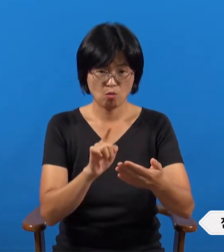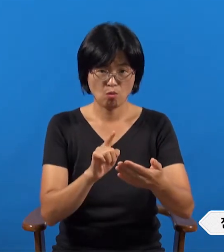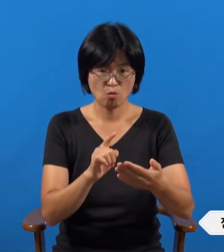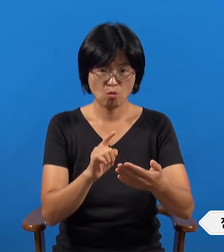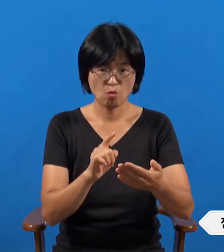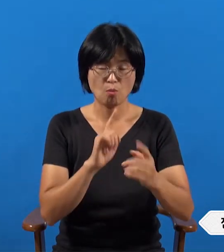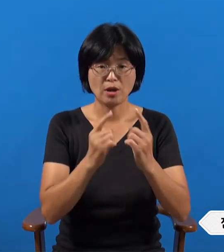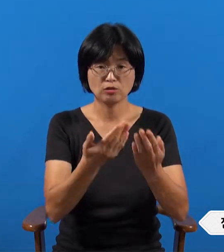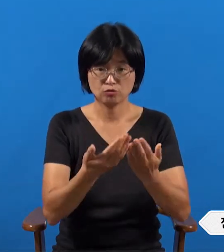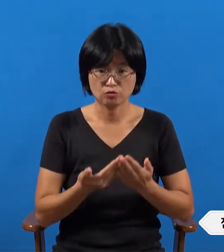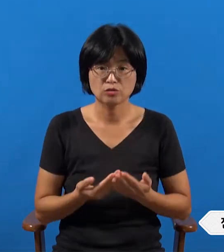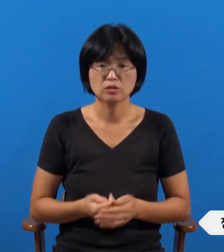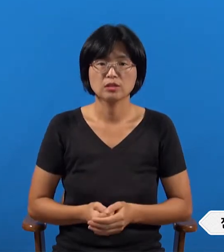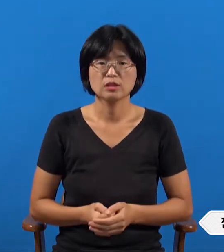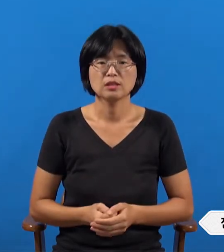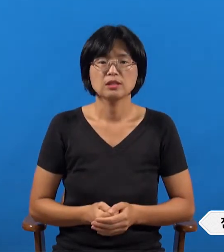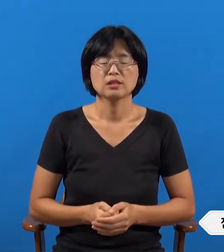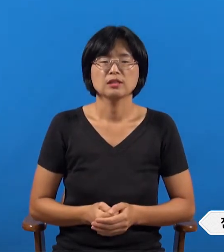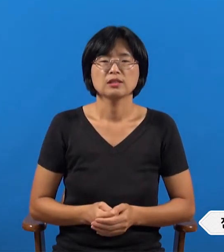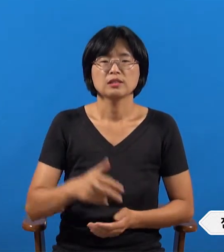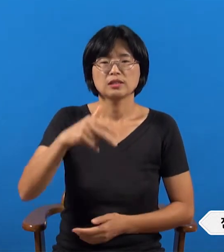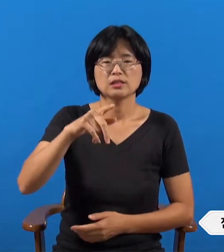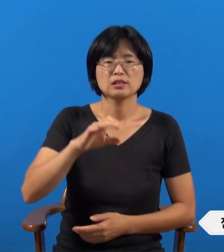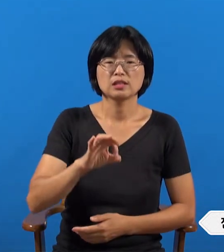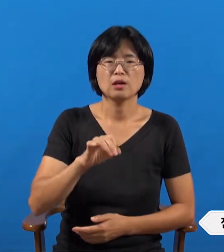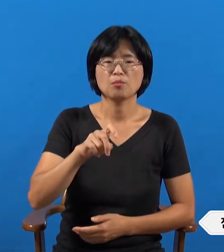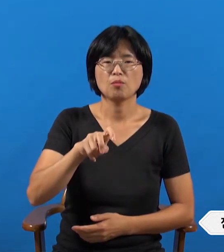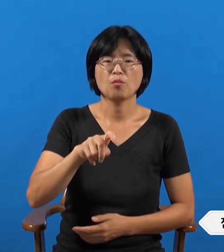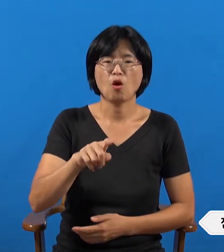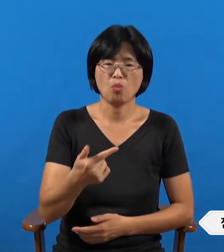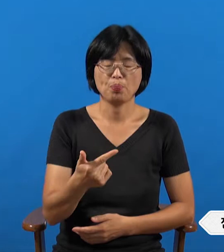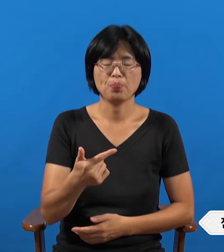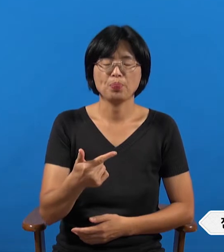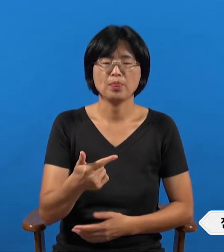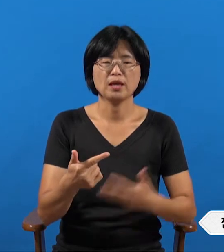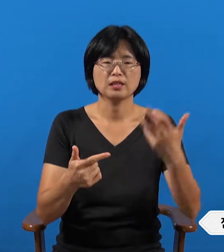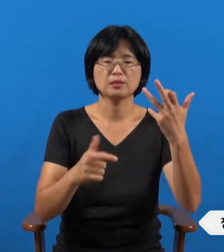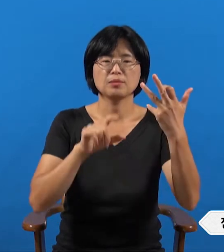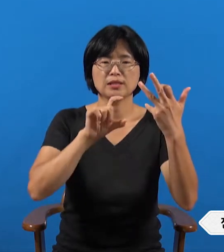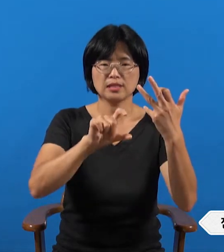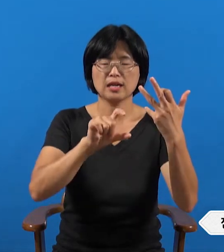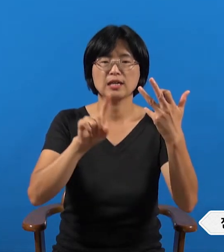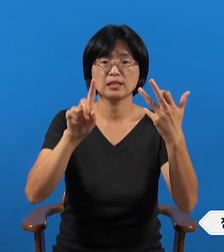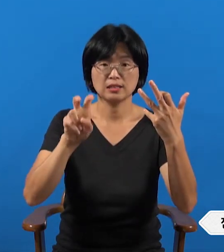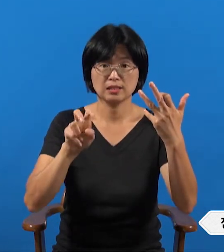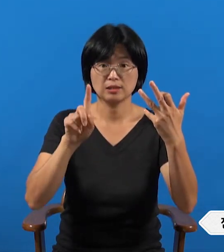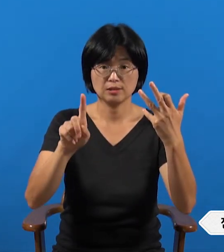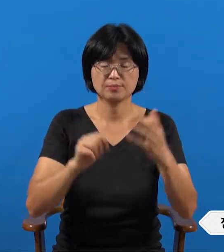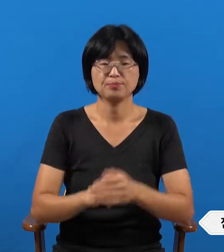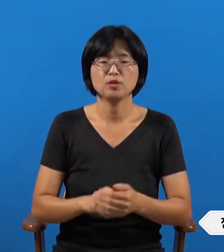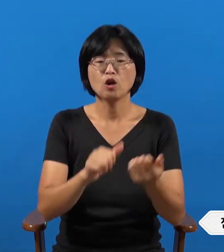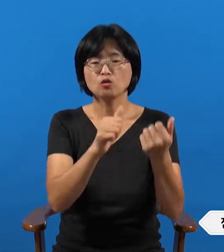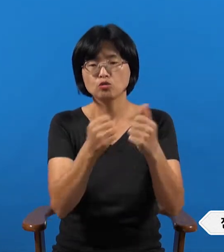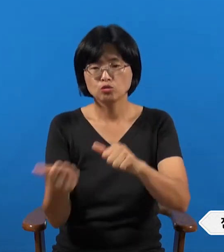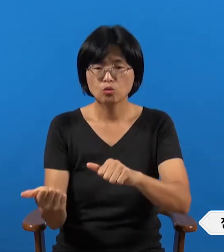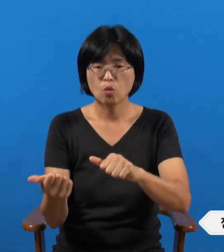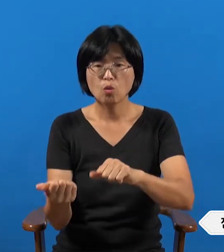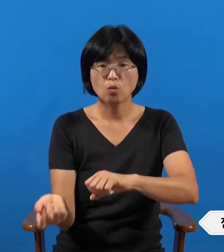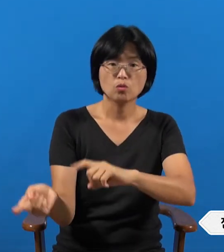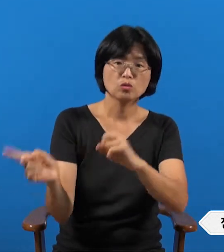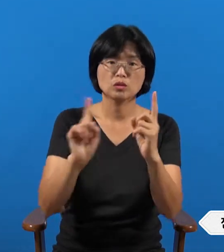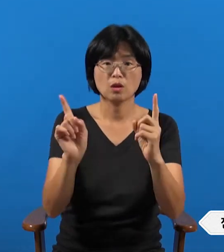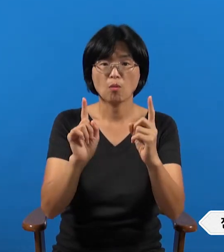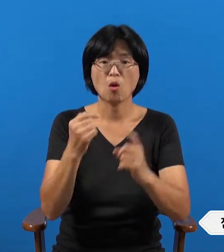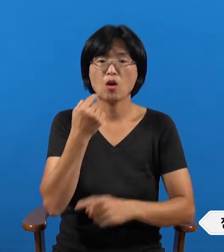말씀은 우리에게 그렇게 말씀합니다. 자, 잠언 18장 21절 한번 같이 읽겠습니다. 시작.